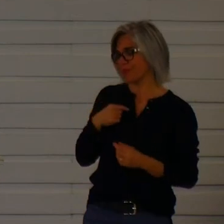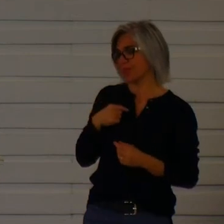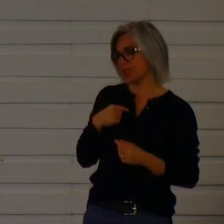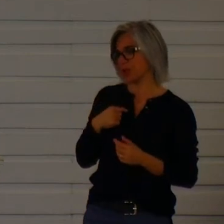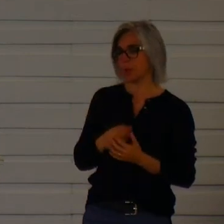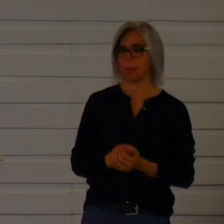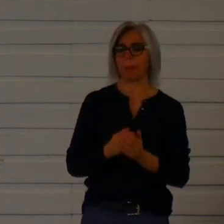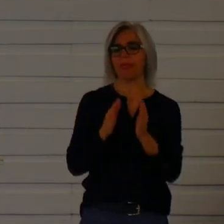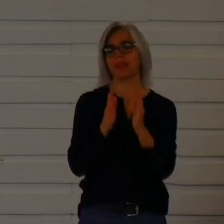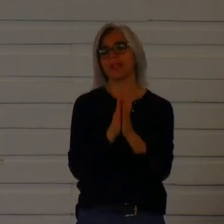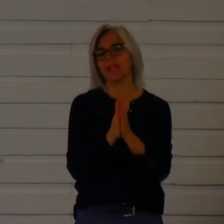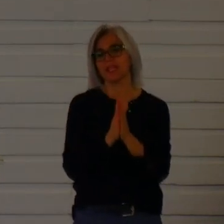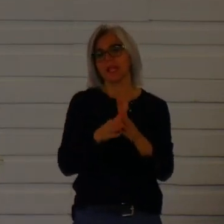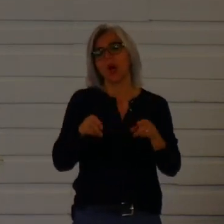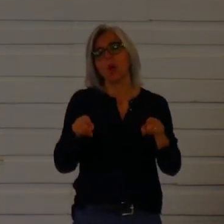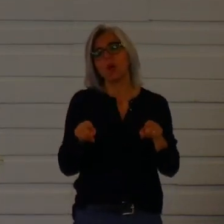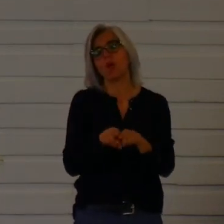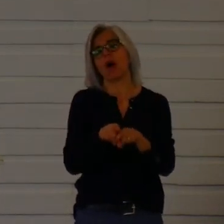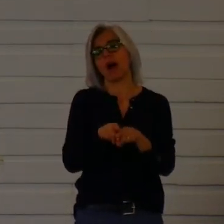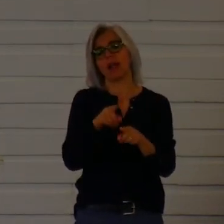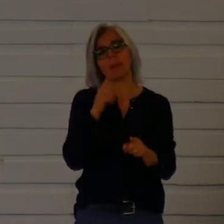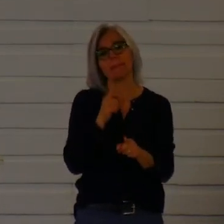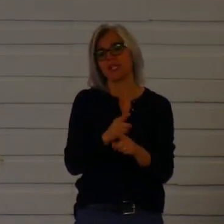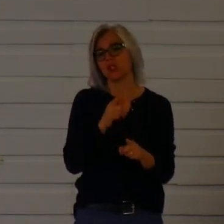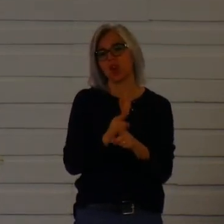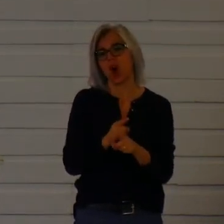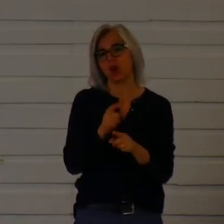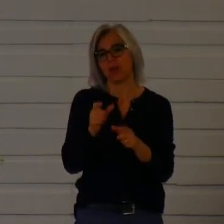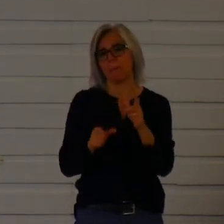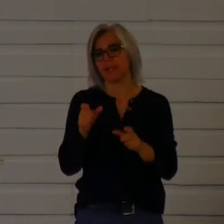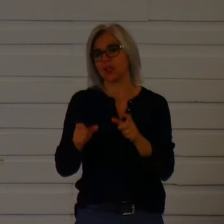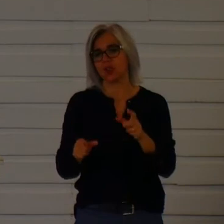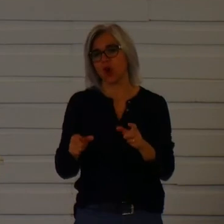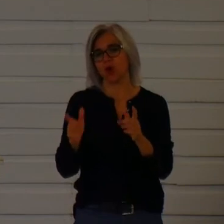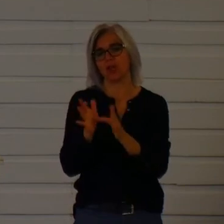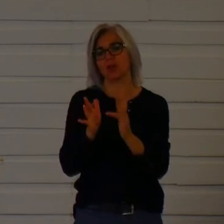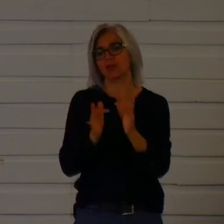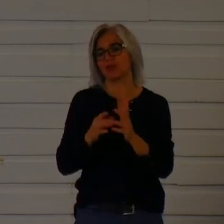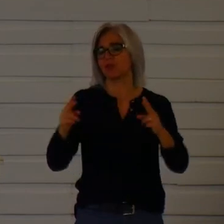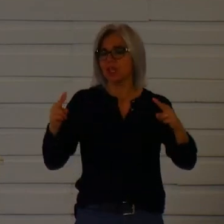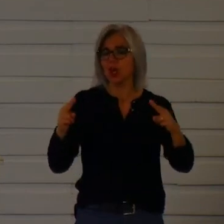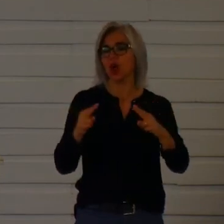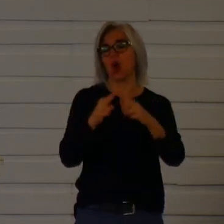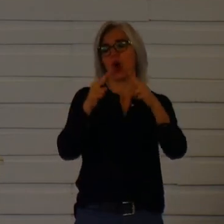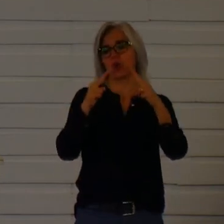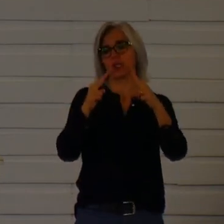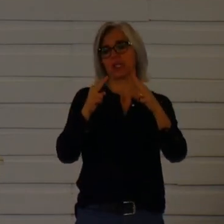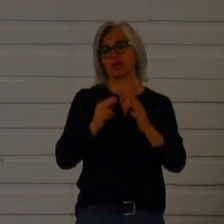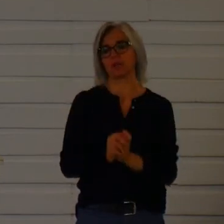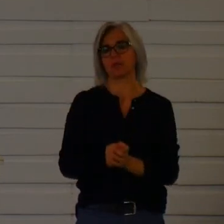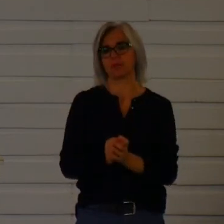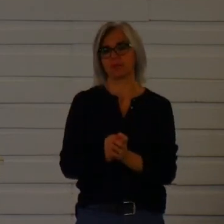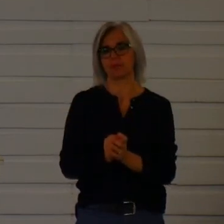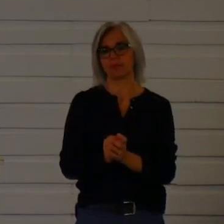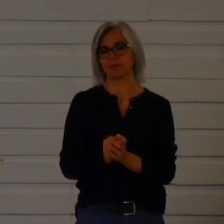hanno sperimentato Cristo e si sono incontrati con Cristo. Non è semplicemente una dottrina imparata